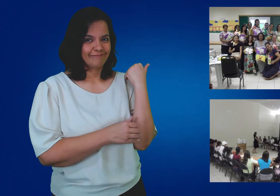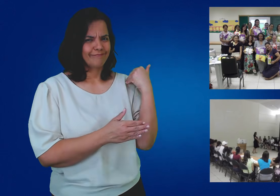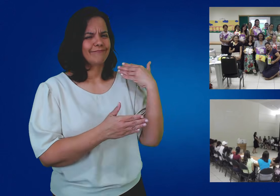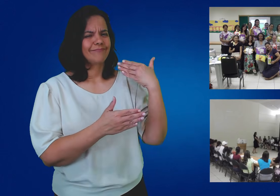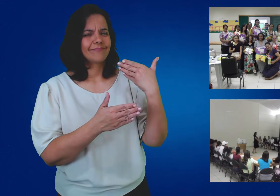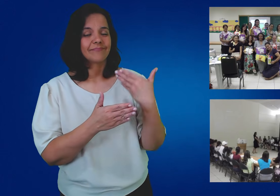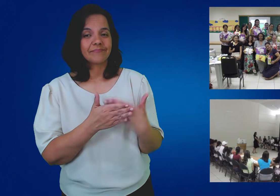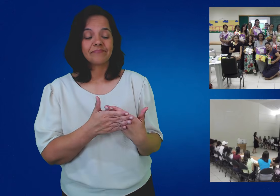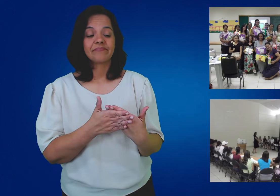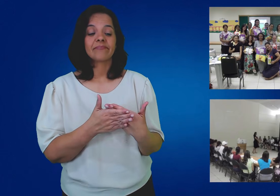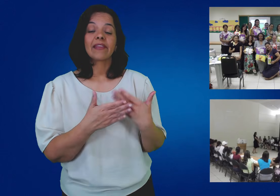E eu também.